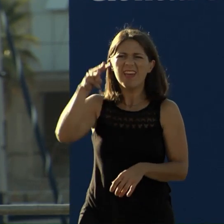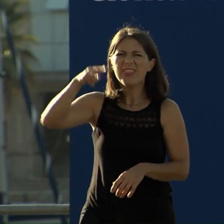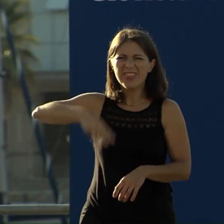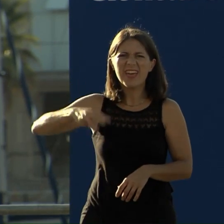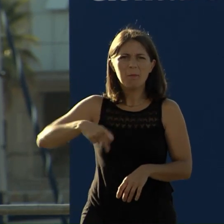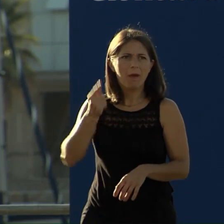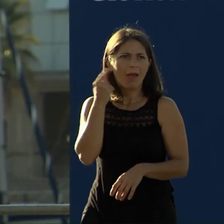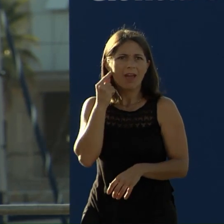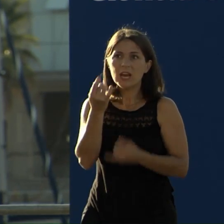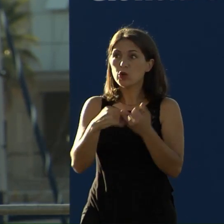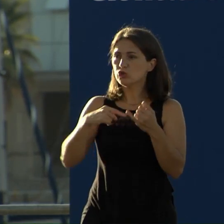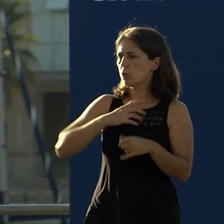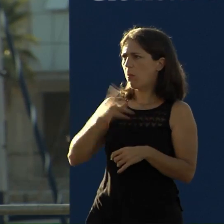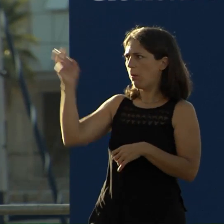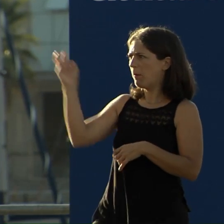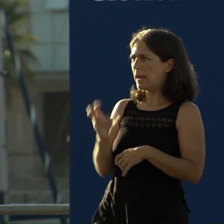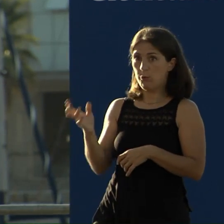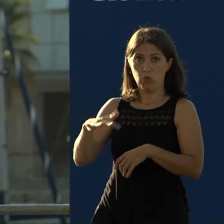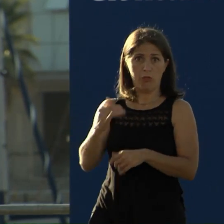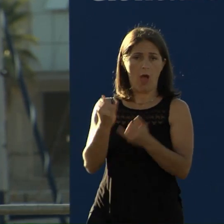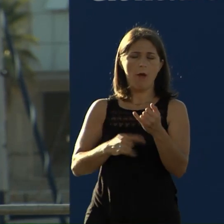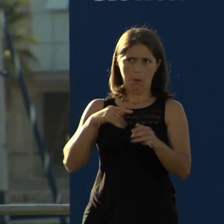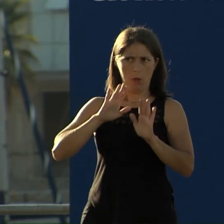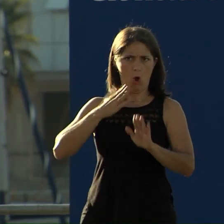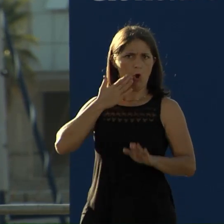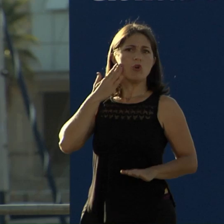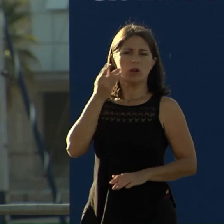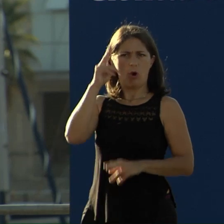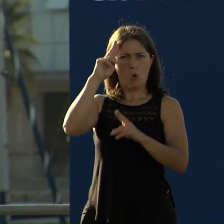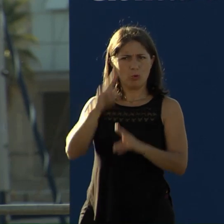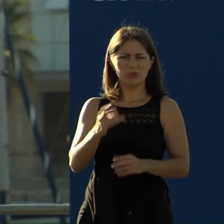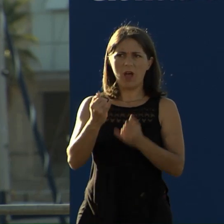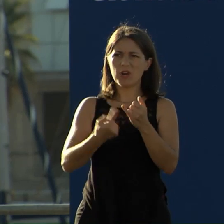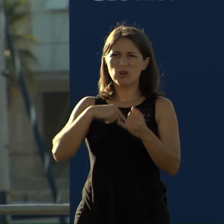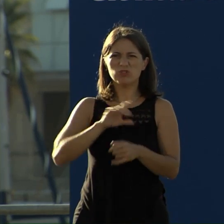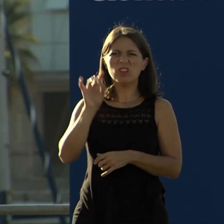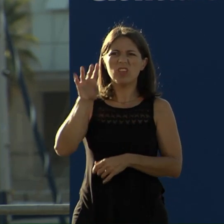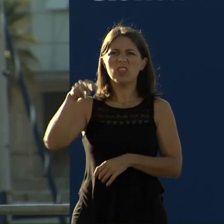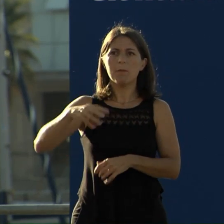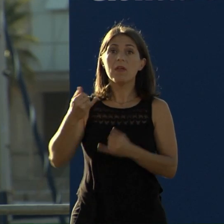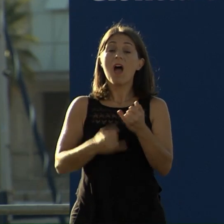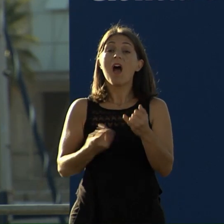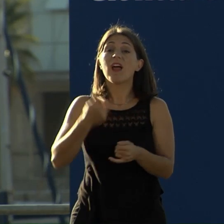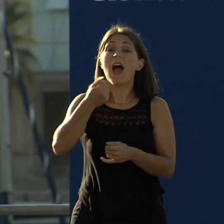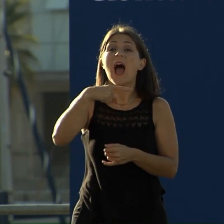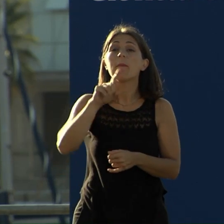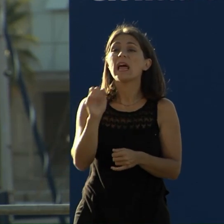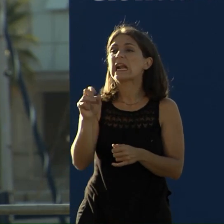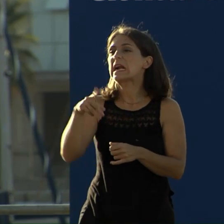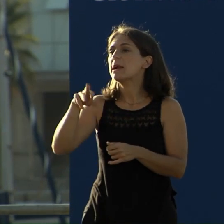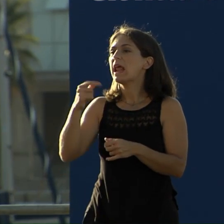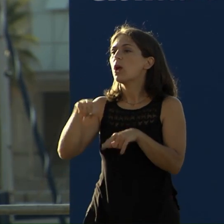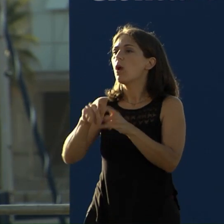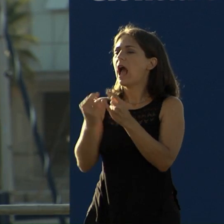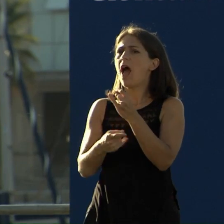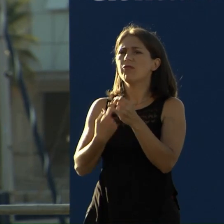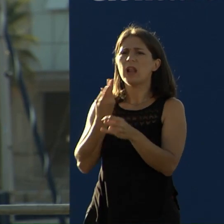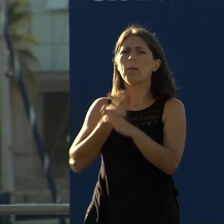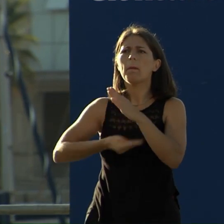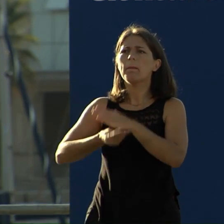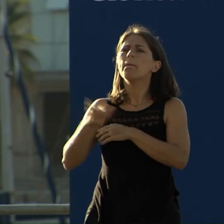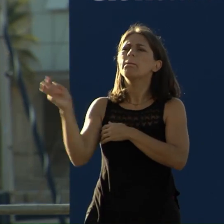Que nosotros que veníamos de donde venimos y a mucha honra, sonábamos a 15M. Y Albert Rivera, que es un producto del mismo